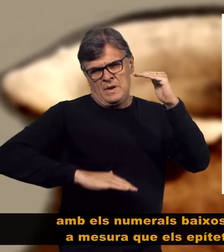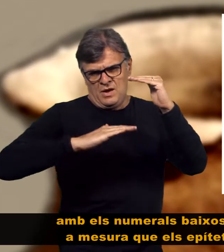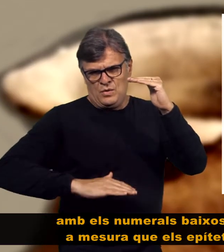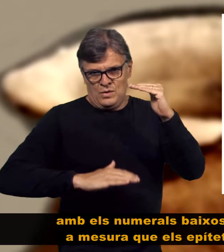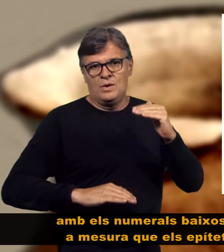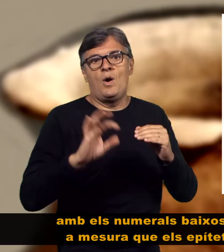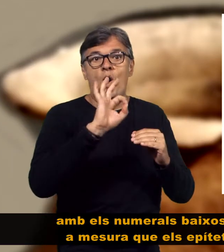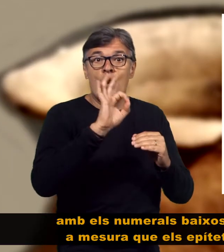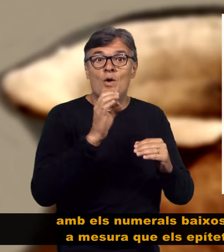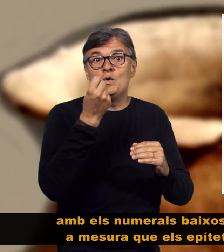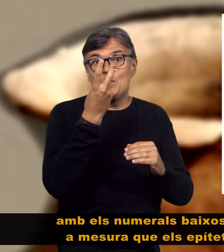epítets són més benèvols.